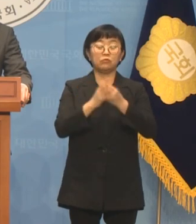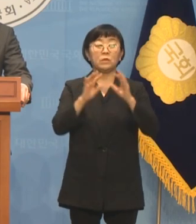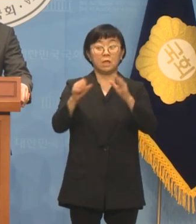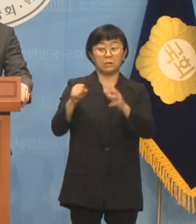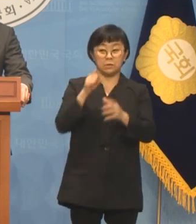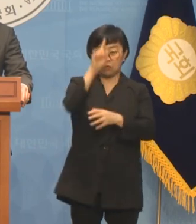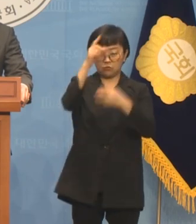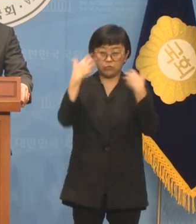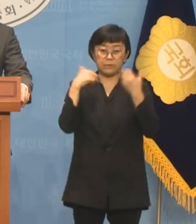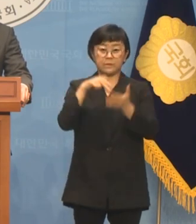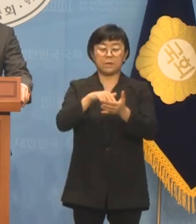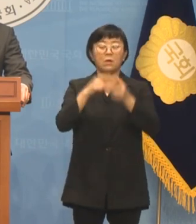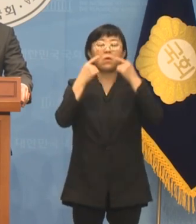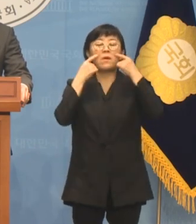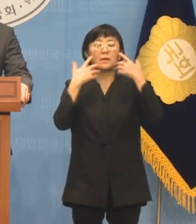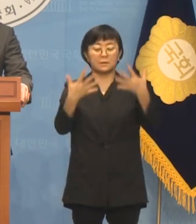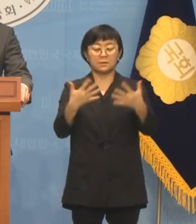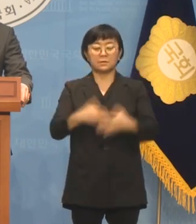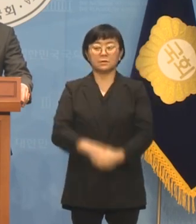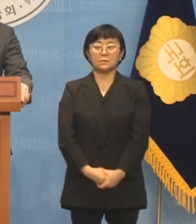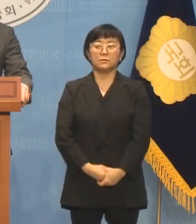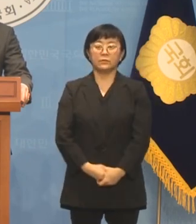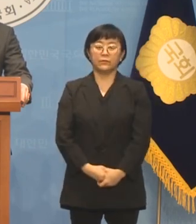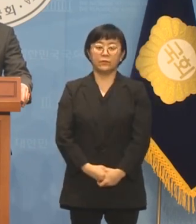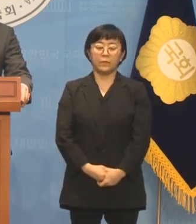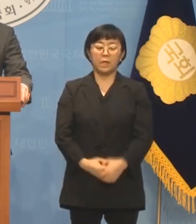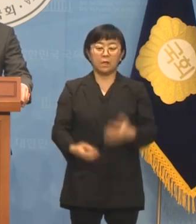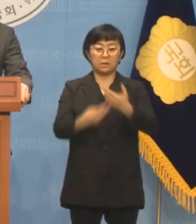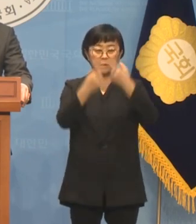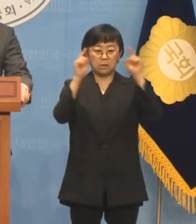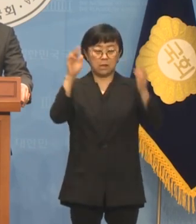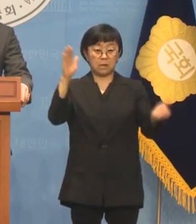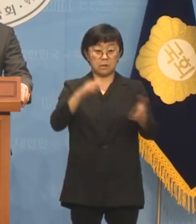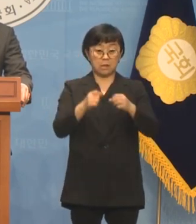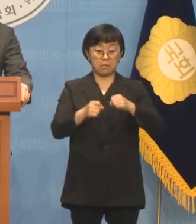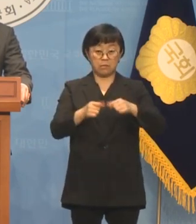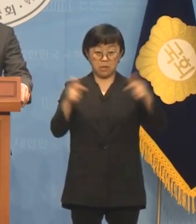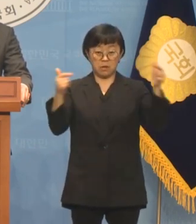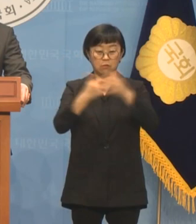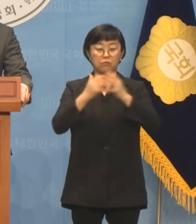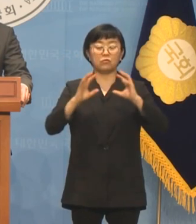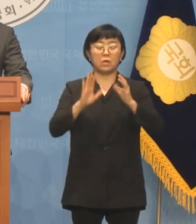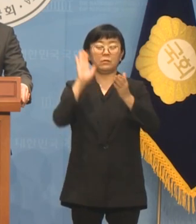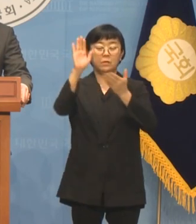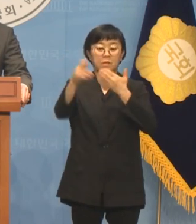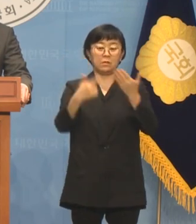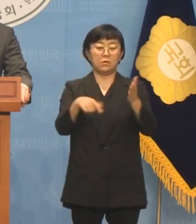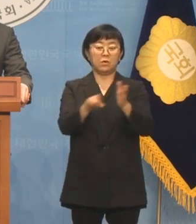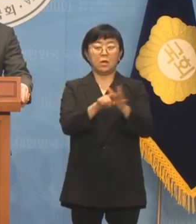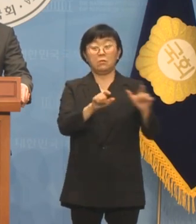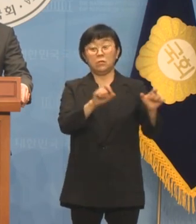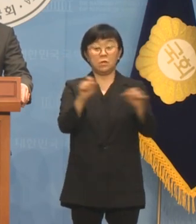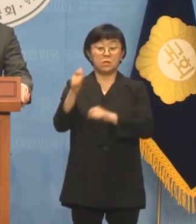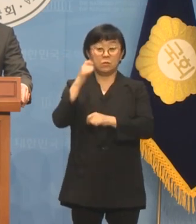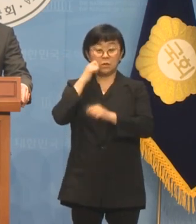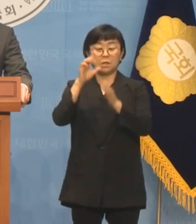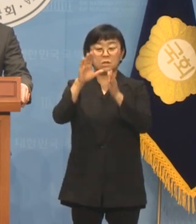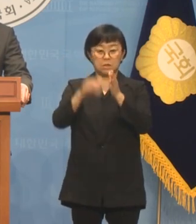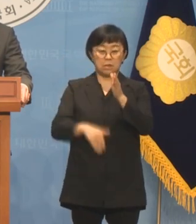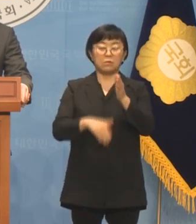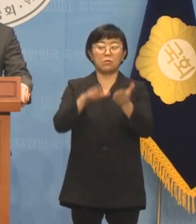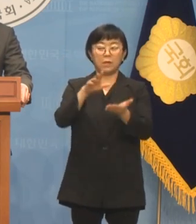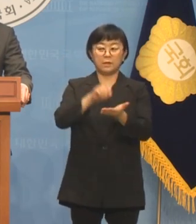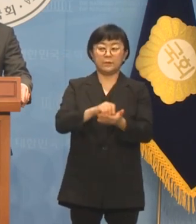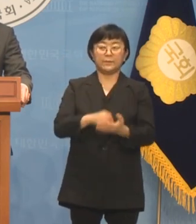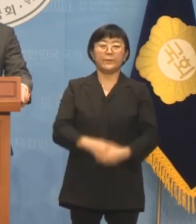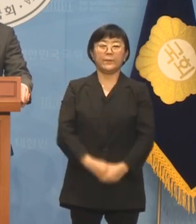국민의힘과 정부의 입장은 확고합니다. 의대 정원 확대는 국가의 미래를 위해 미룰 수 없는 시대적